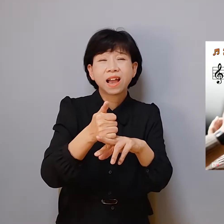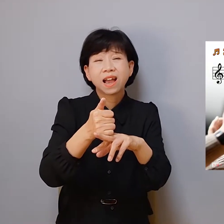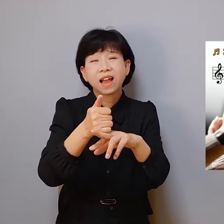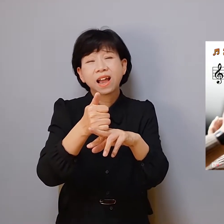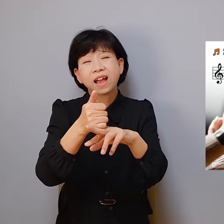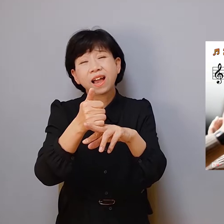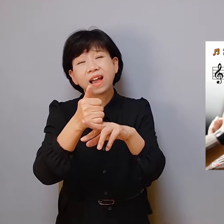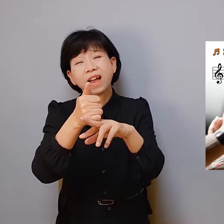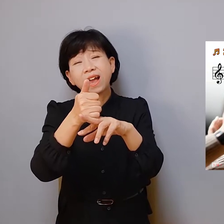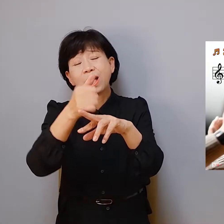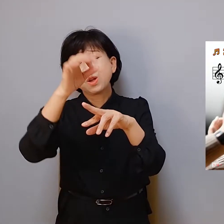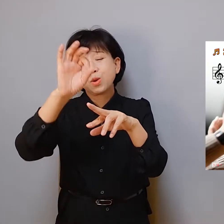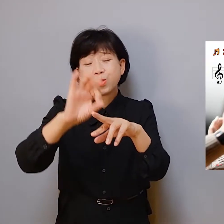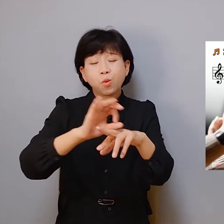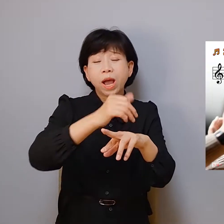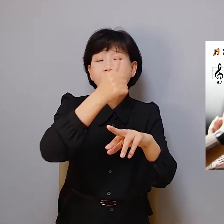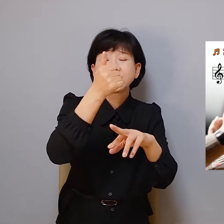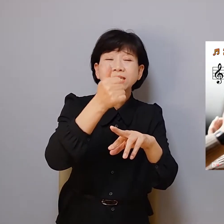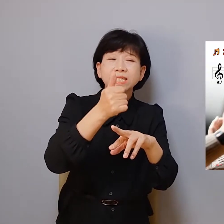왕이라.